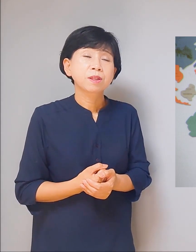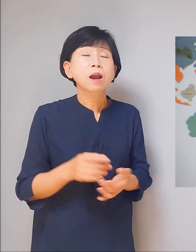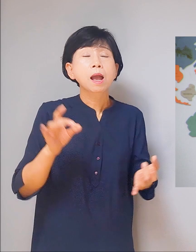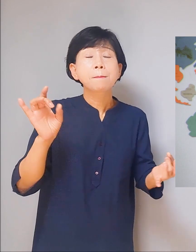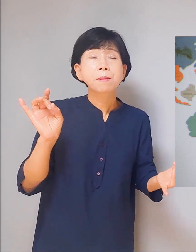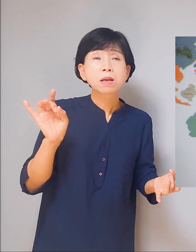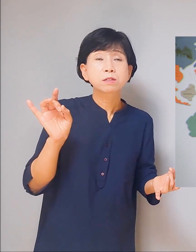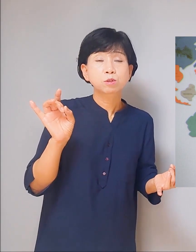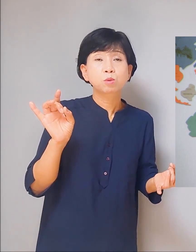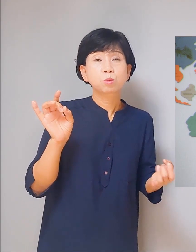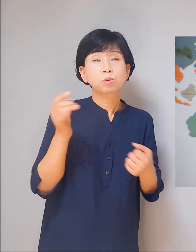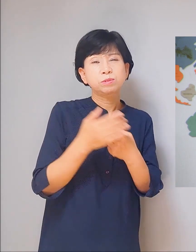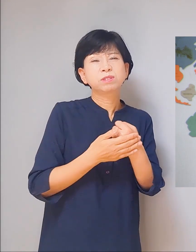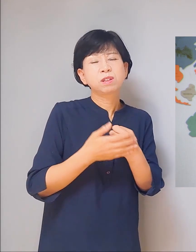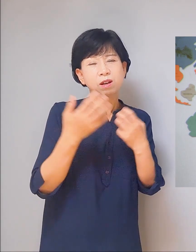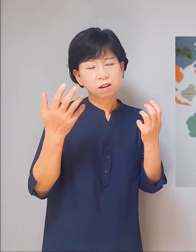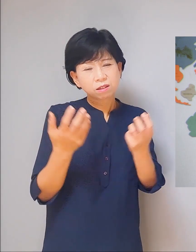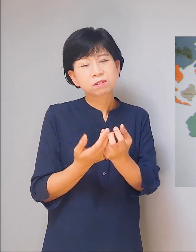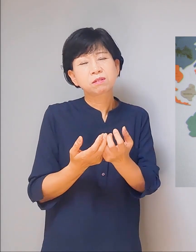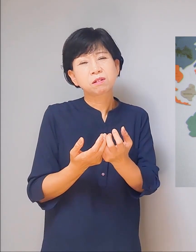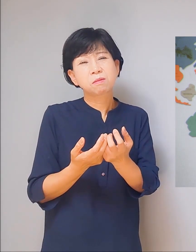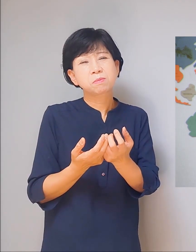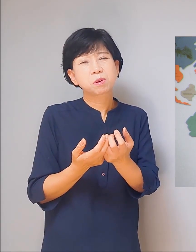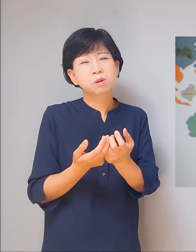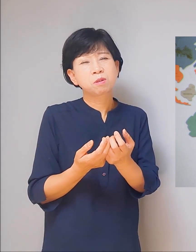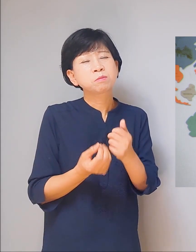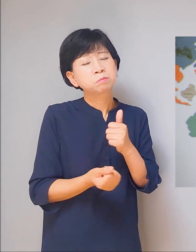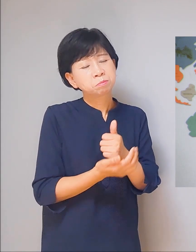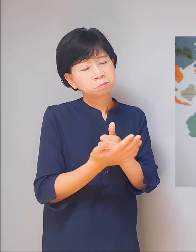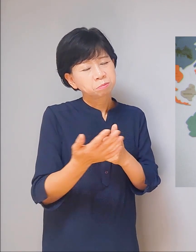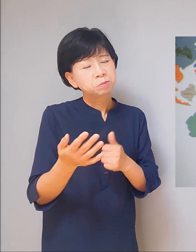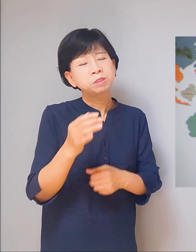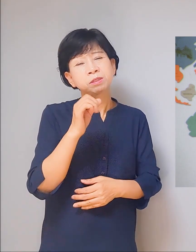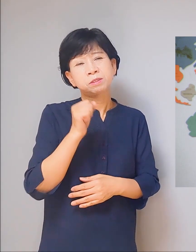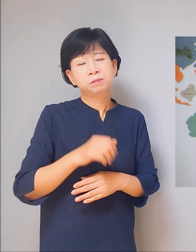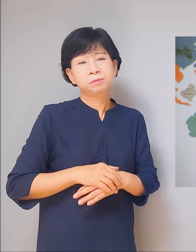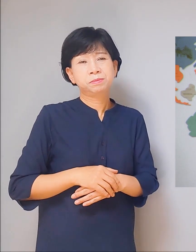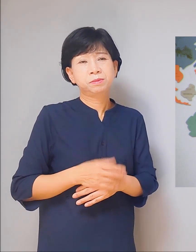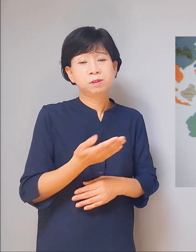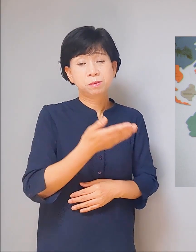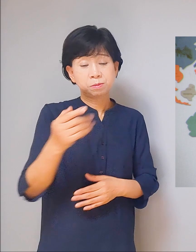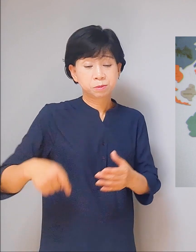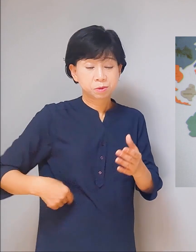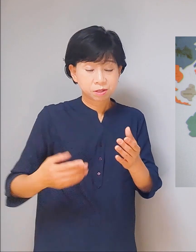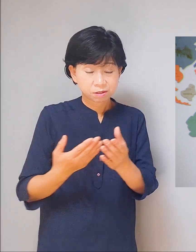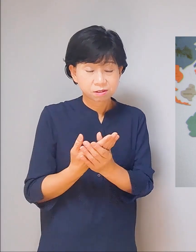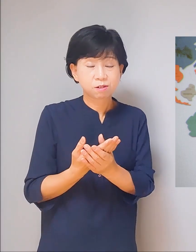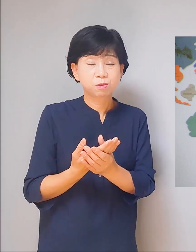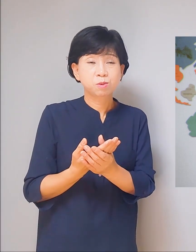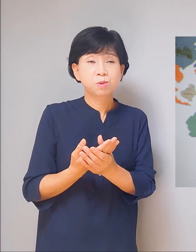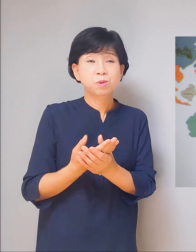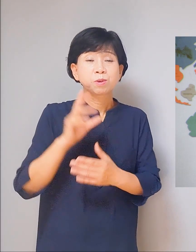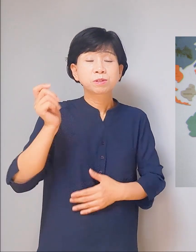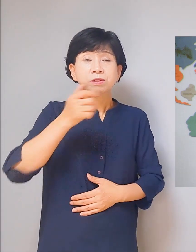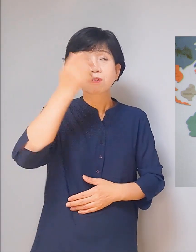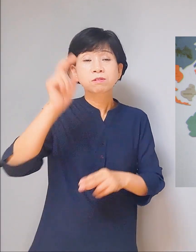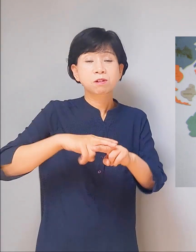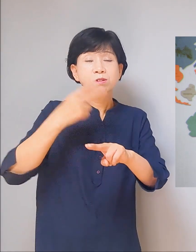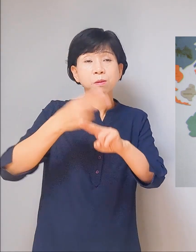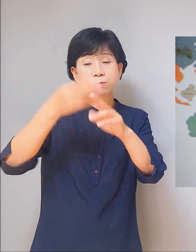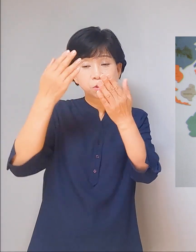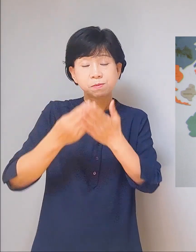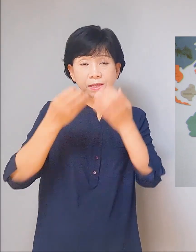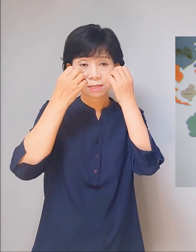여러분, 회개하고 제사함 받았습니까? 이젠 성령의 선물을 받아 교회의 덕을 세우는 새